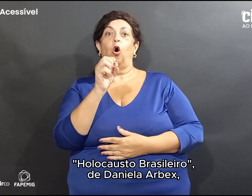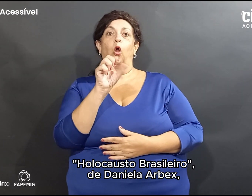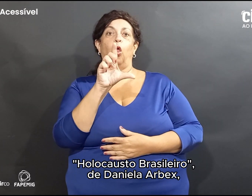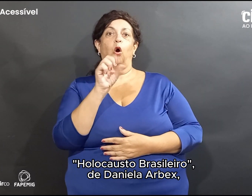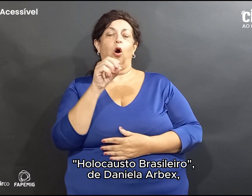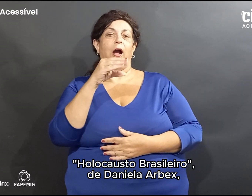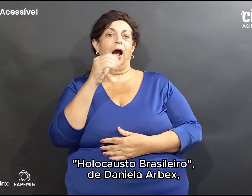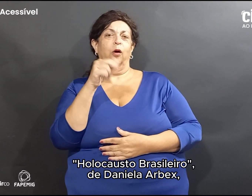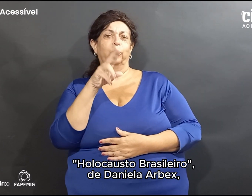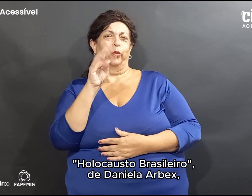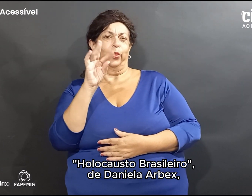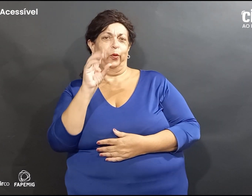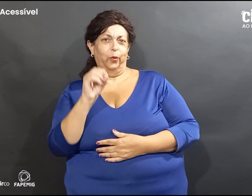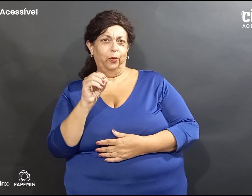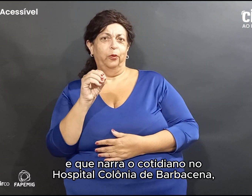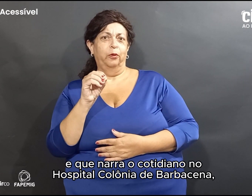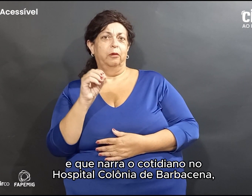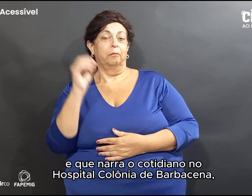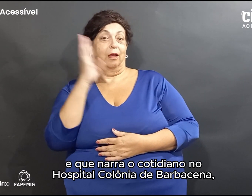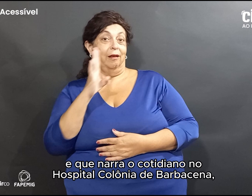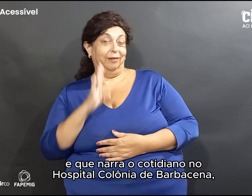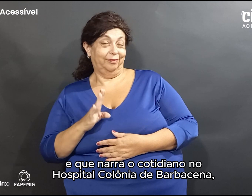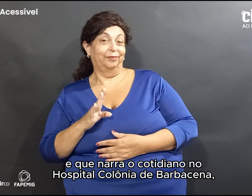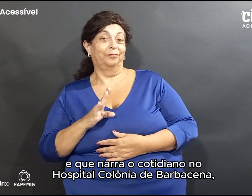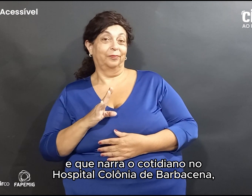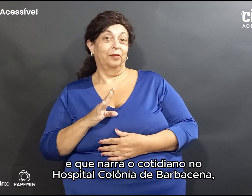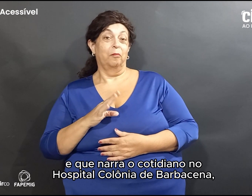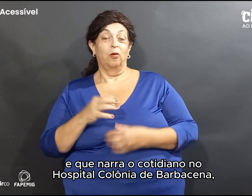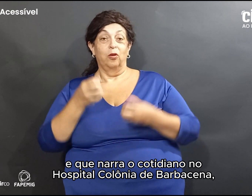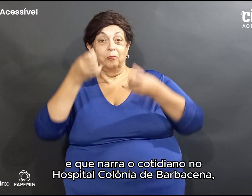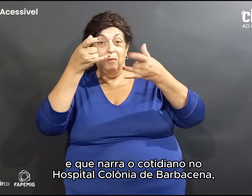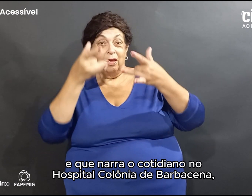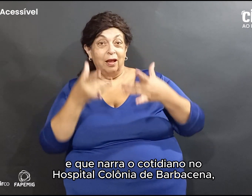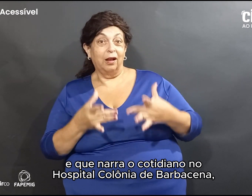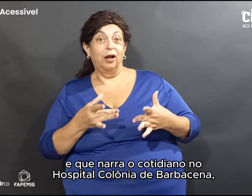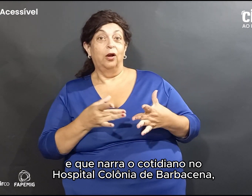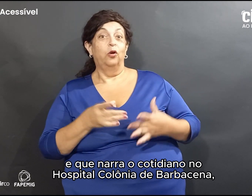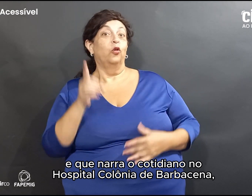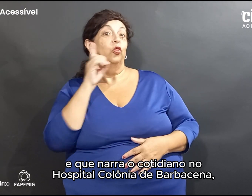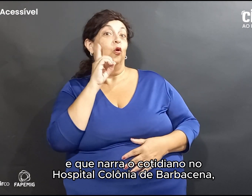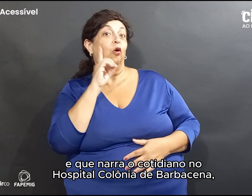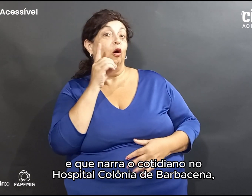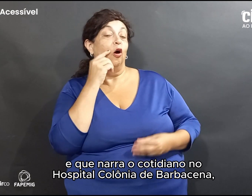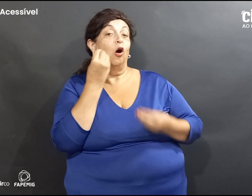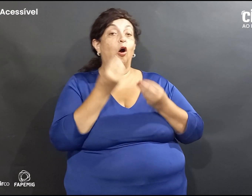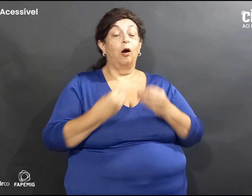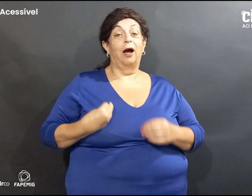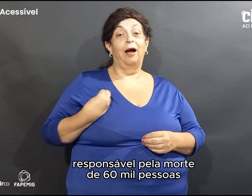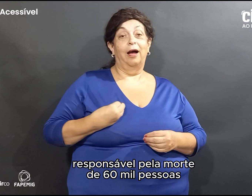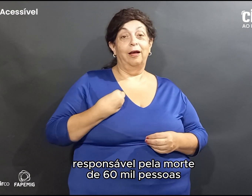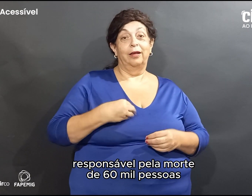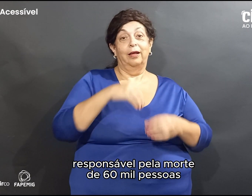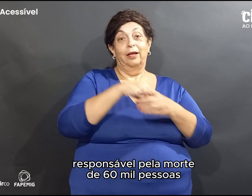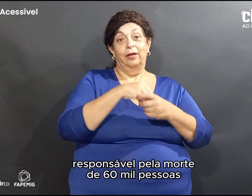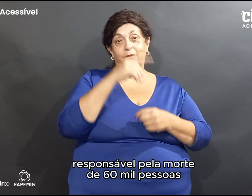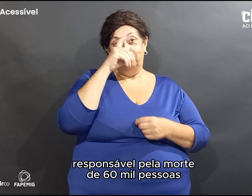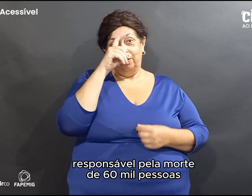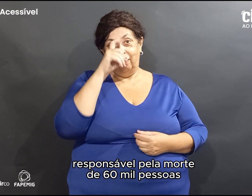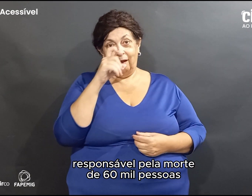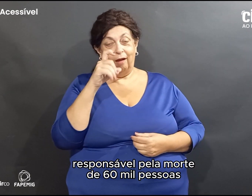de Daniela Arbex, e que narra o cotidiano no Hospital Colônia de Barbacena, responsável pela morte de 60